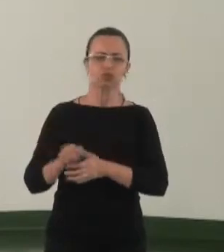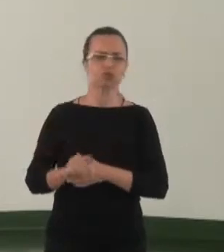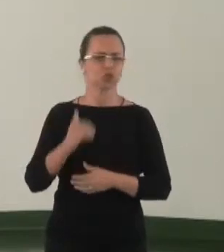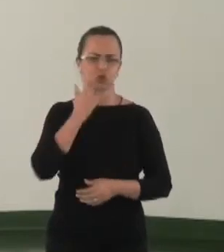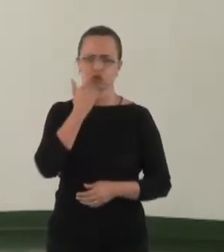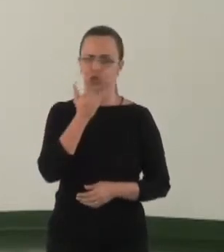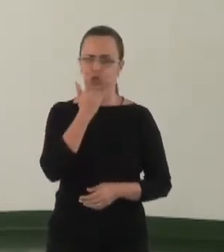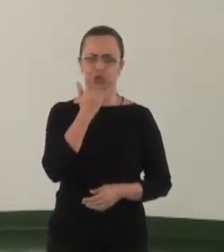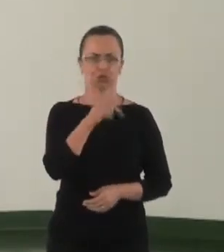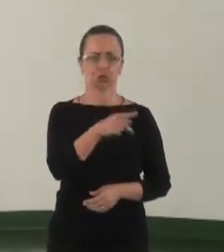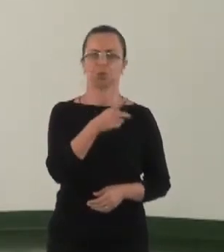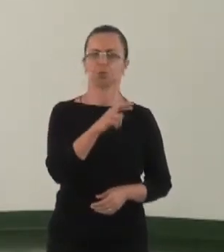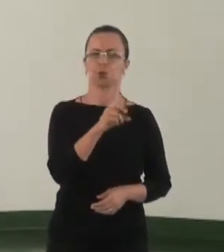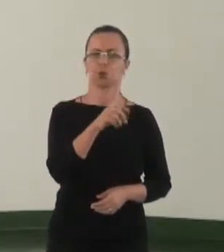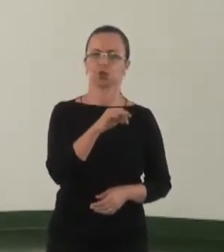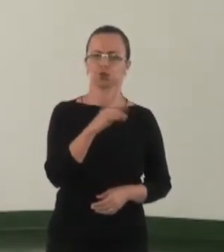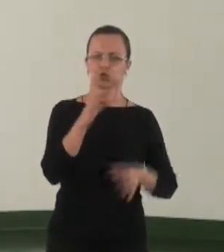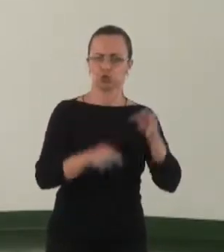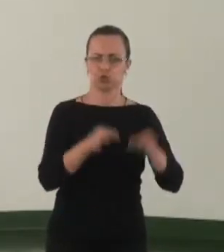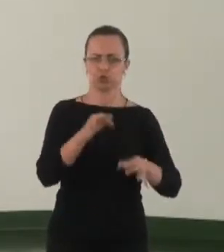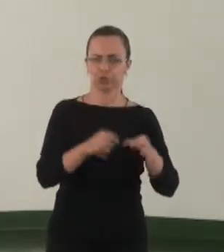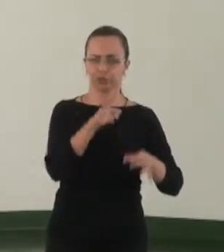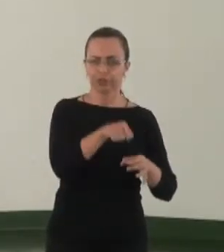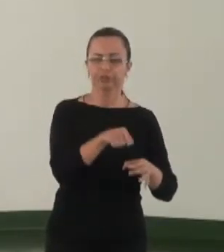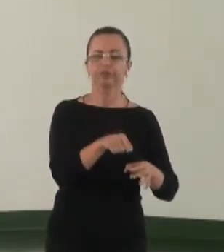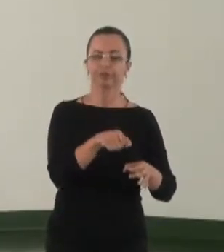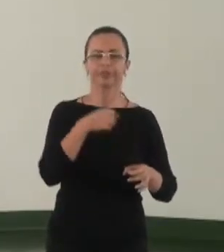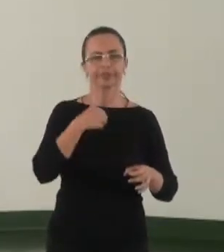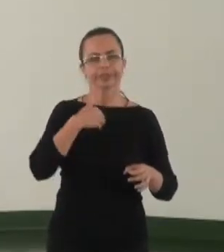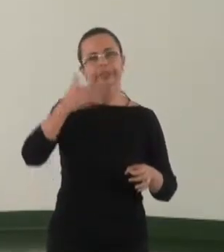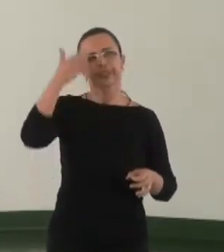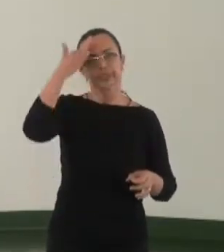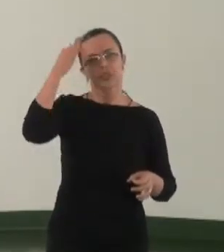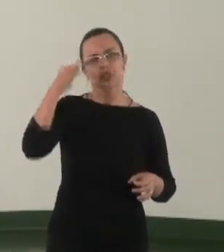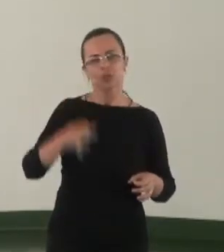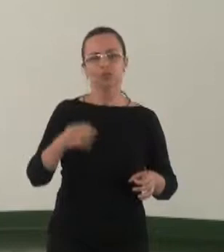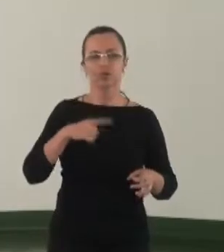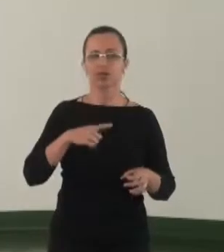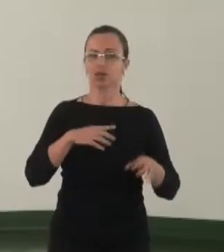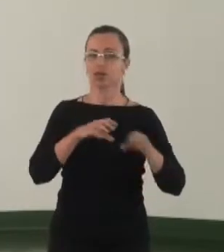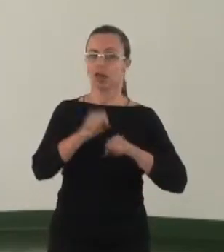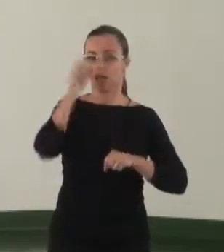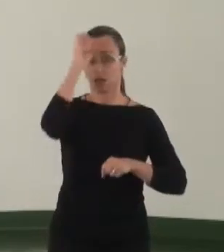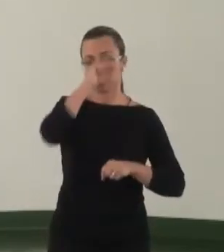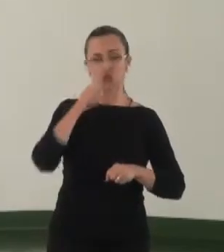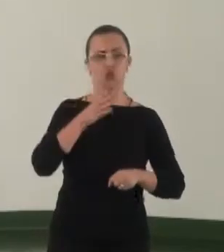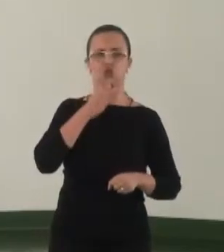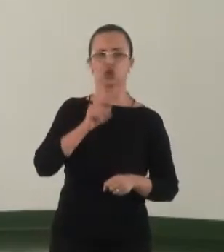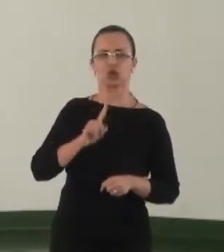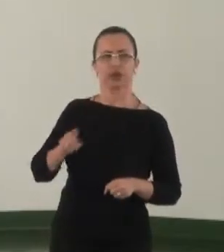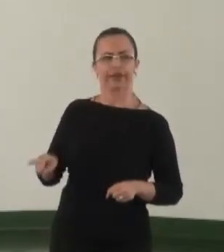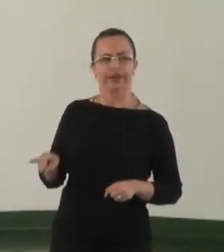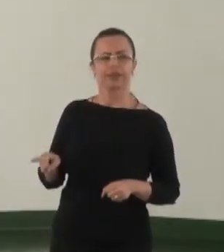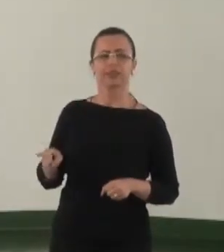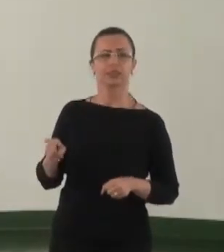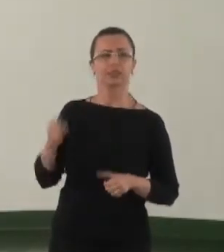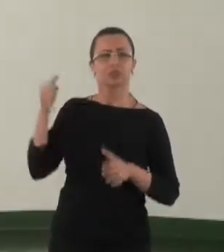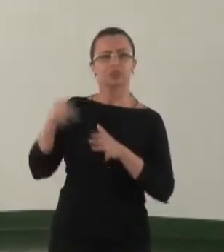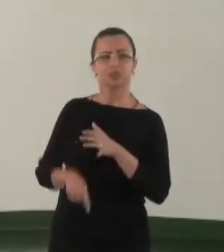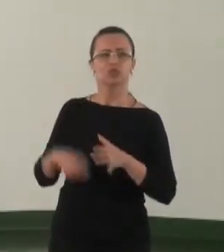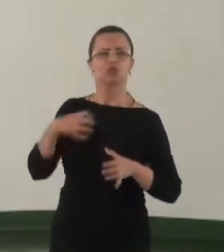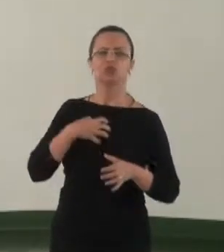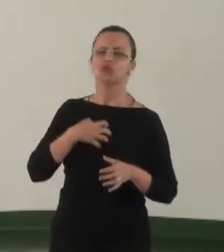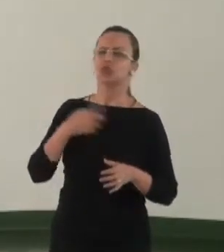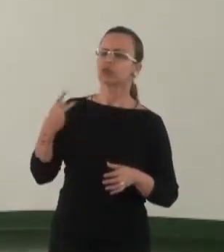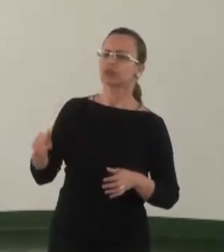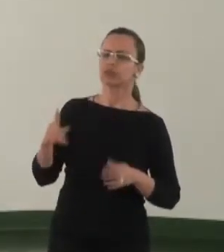de justiça, tendo ele um conceito, tendo ele uma formação diferente daquele povo, querer fazer inserções sobre os modos de